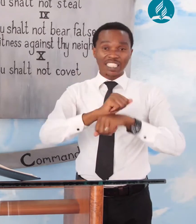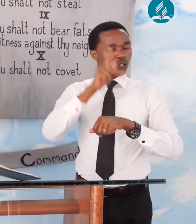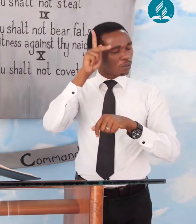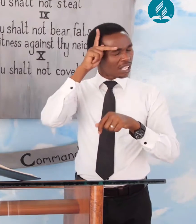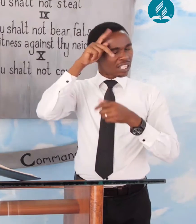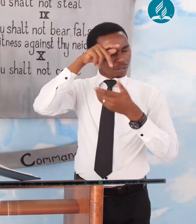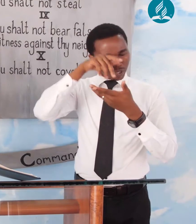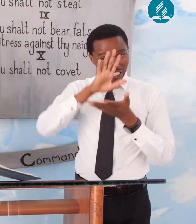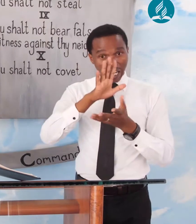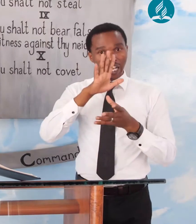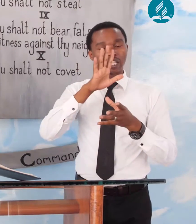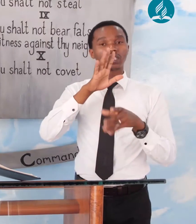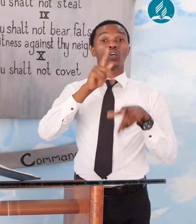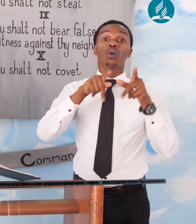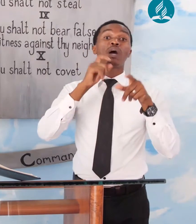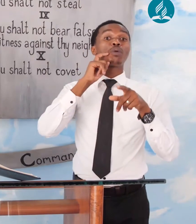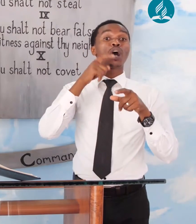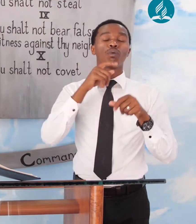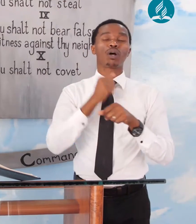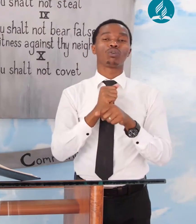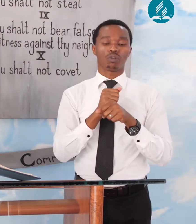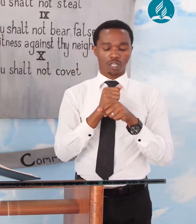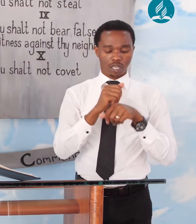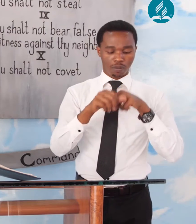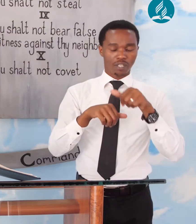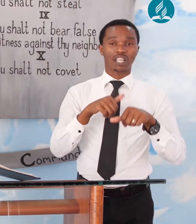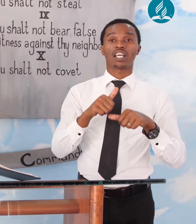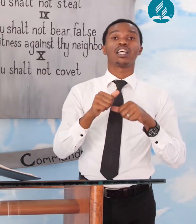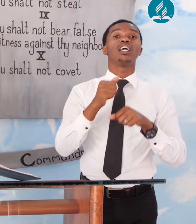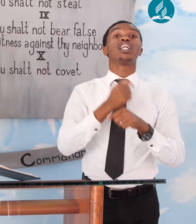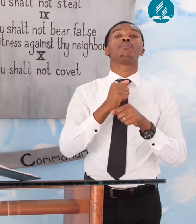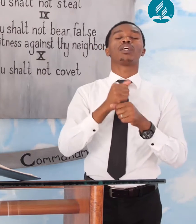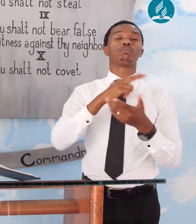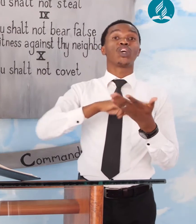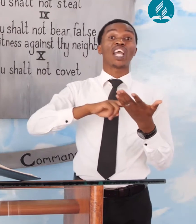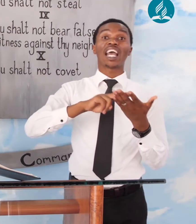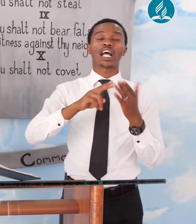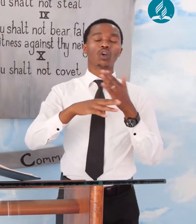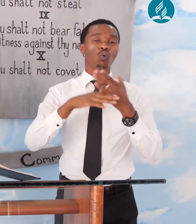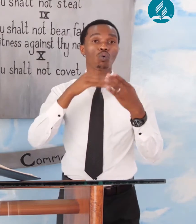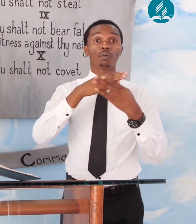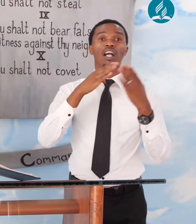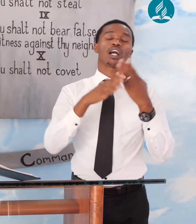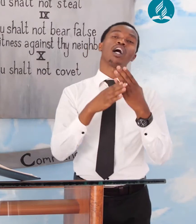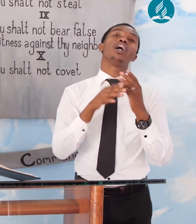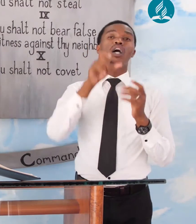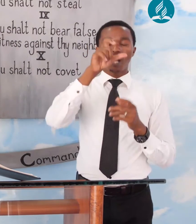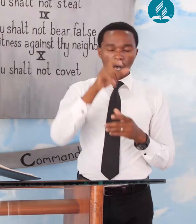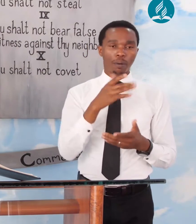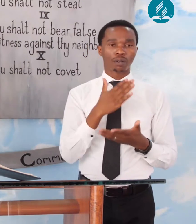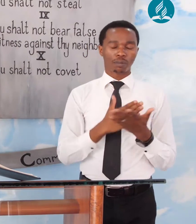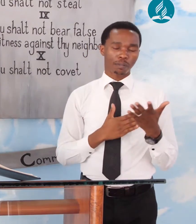n'ubukorikori kubagombaga gukora iyo mirimo yejejwe bamwe ibaho ubwenge bwo kubaza amabuye mu buryo